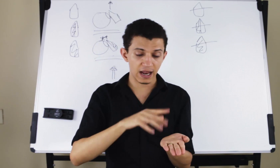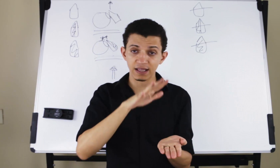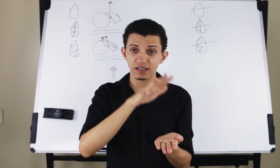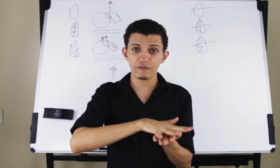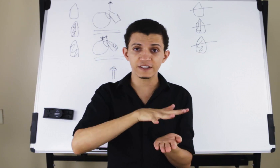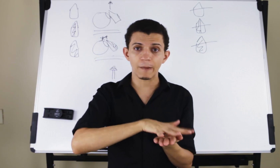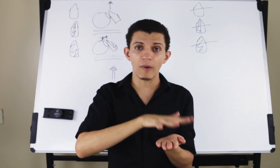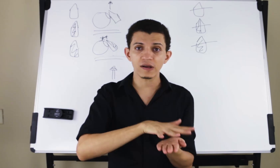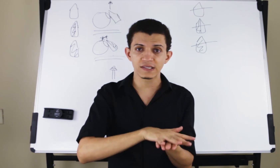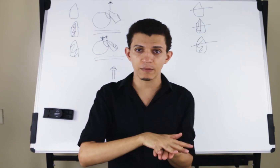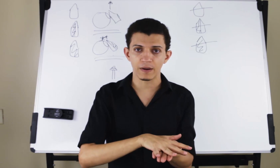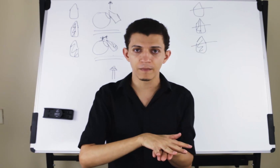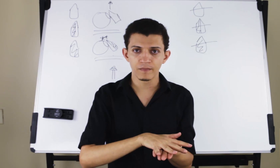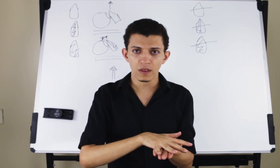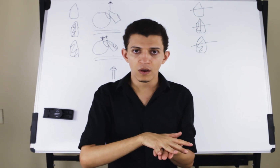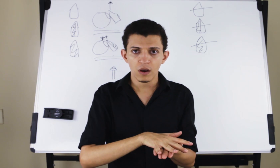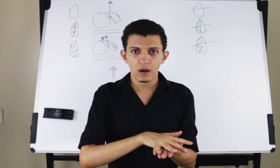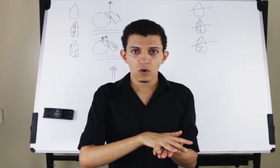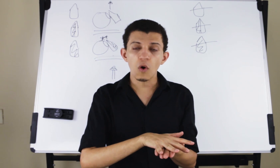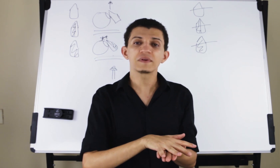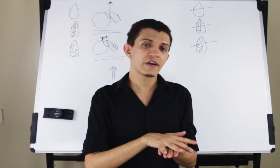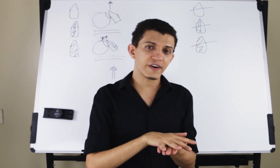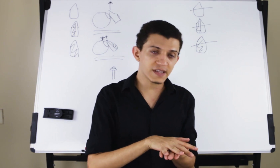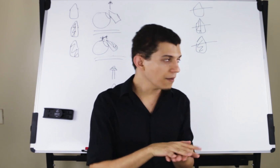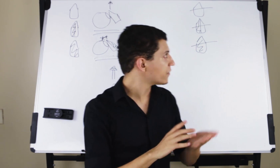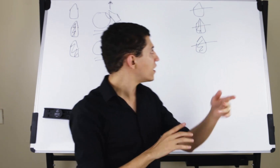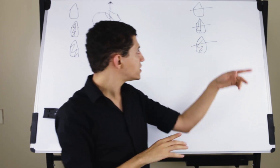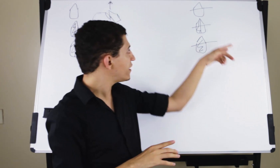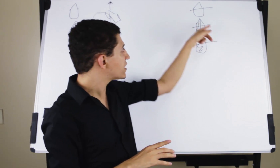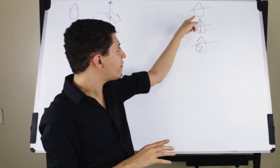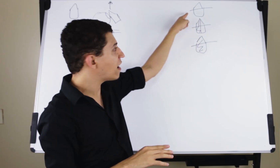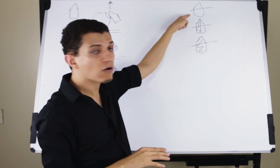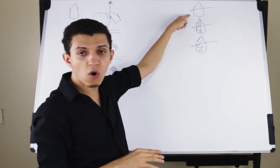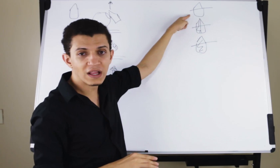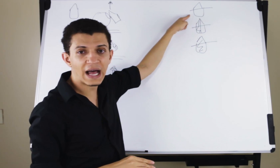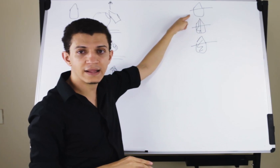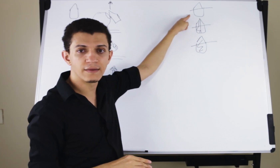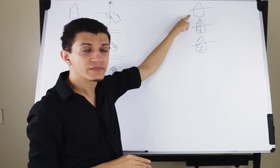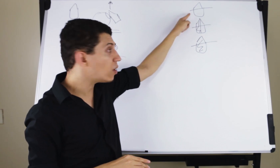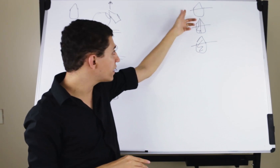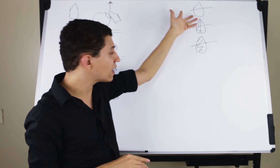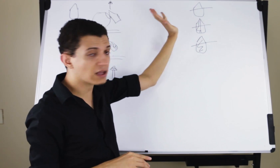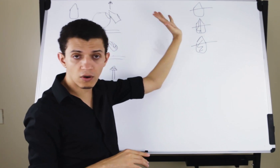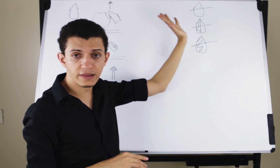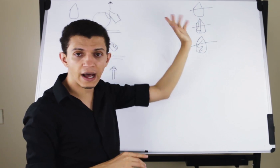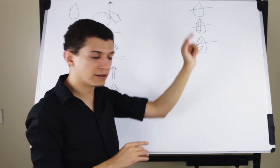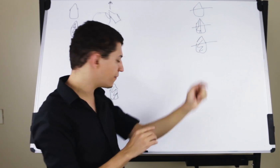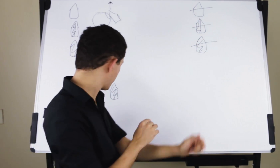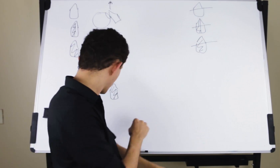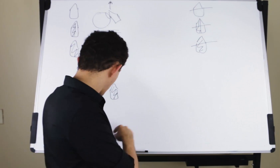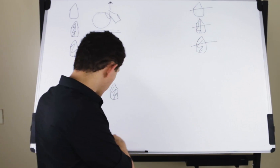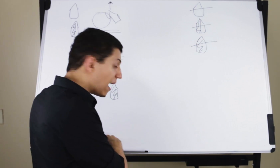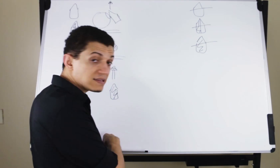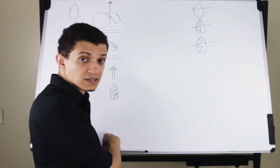está sendo vista por cima. Como você vai fazer? Você vai escrever ela cortada. Então aqui ela está cortada. Mas,